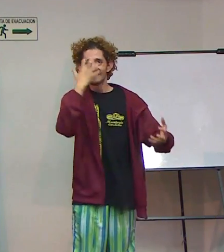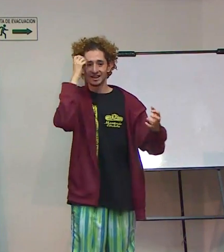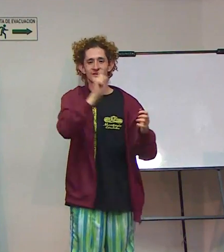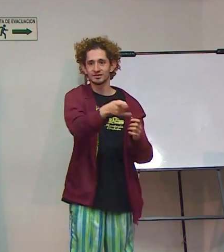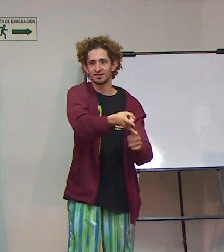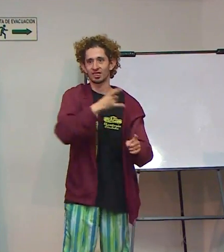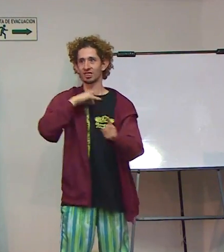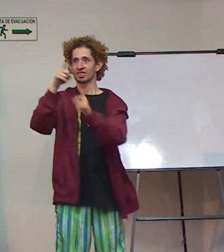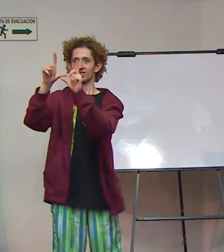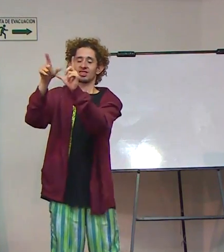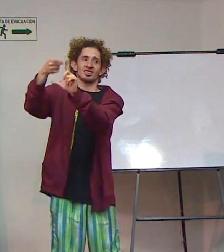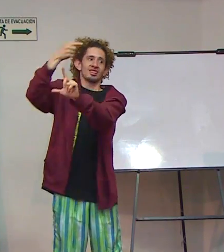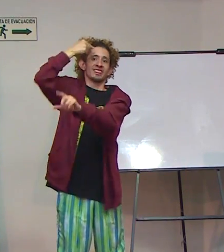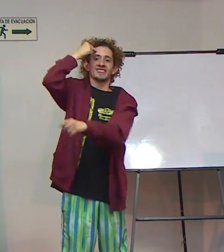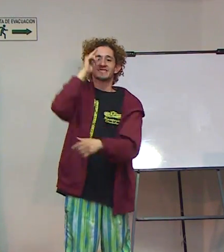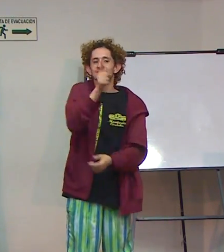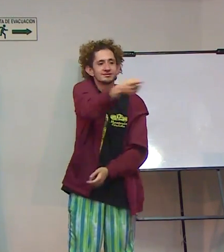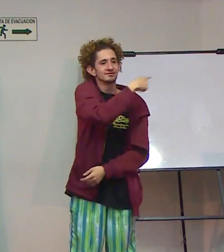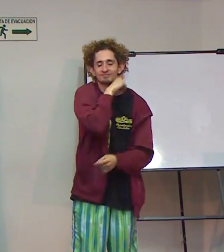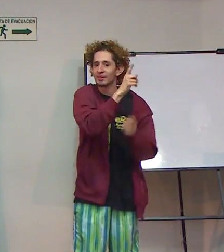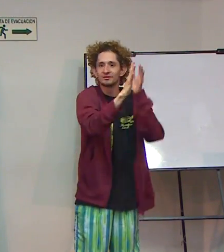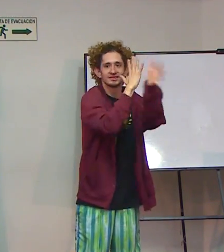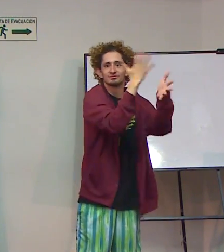han habido a raíz de la violencia, todo eso